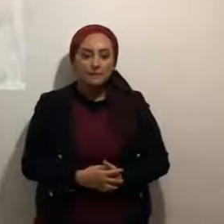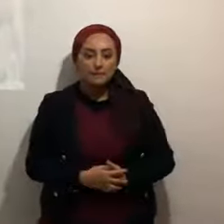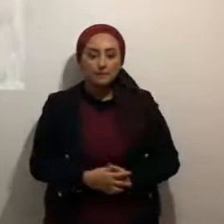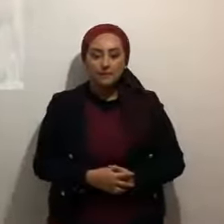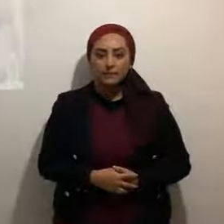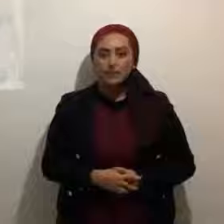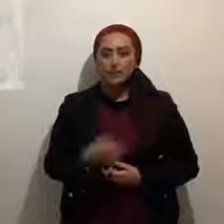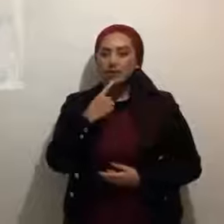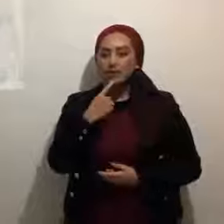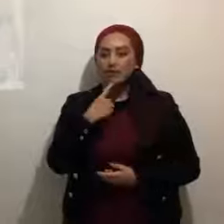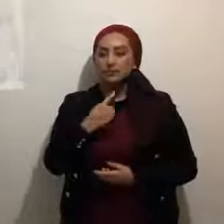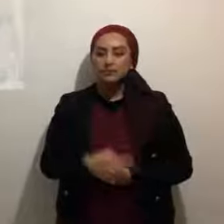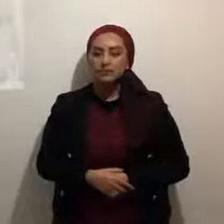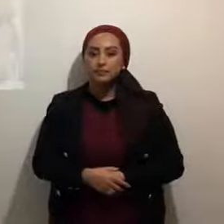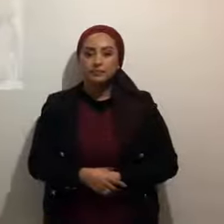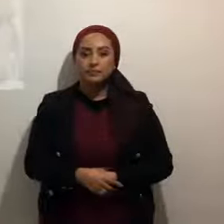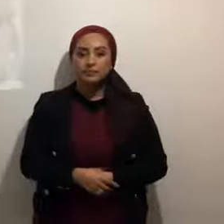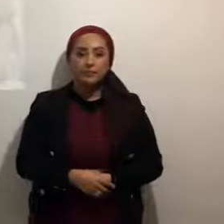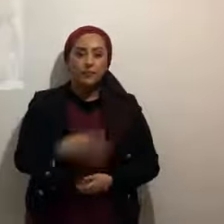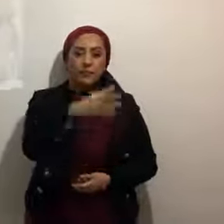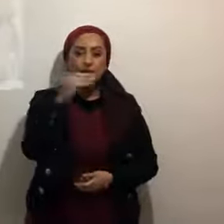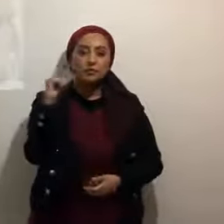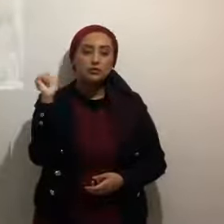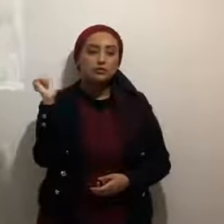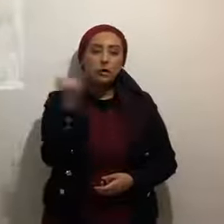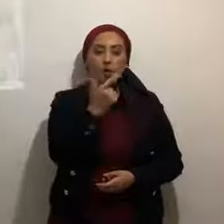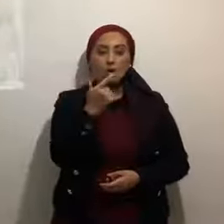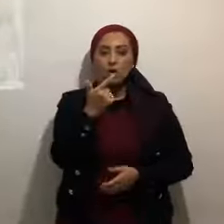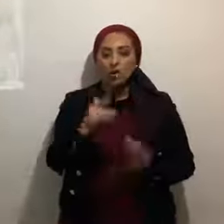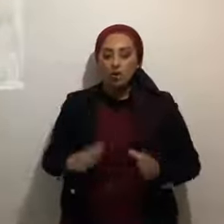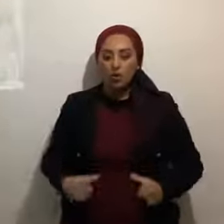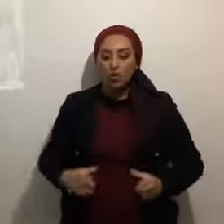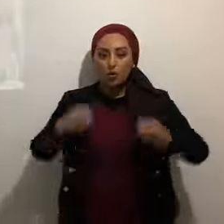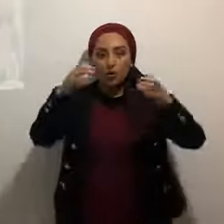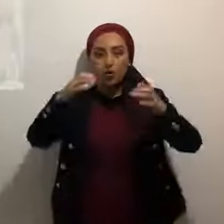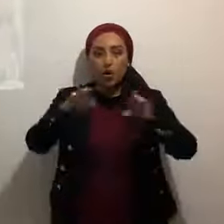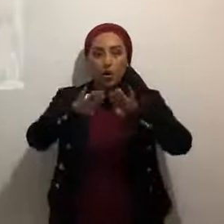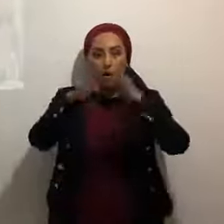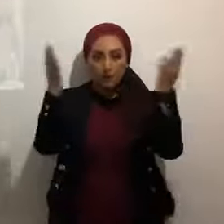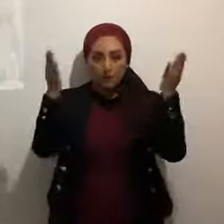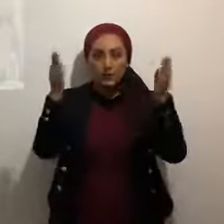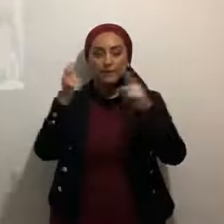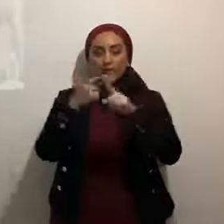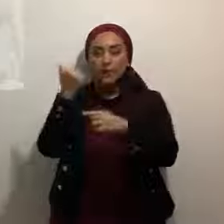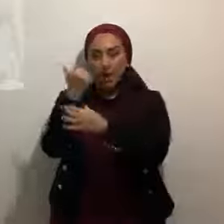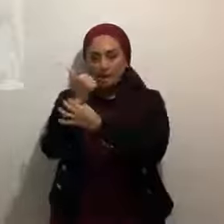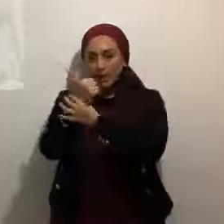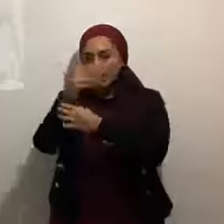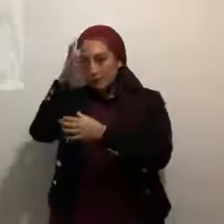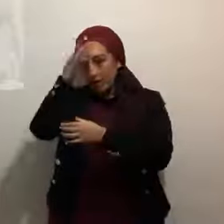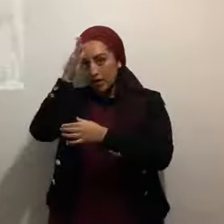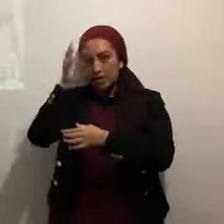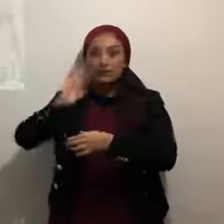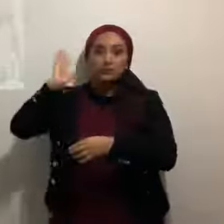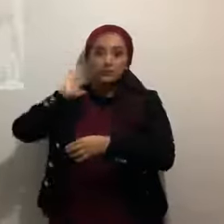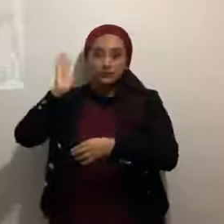Dice así: y todos los pozos que habían abierto los criados de Abraham, su padre, en sus días, los